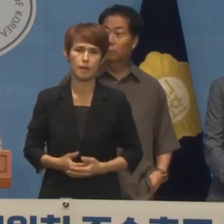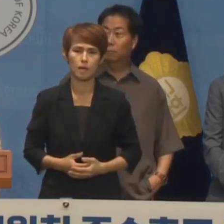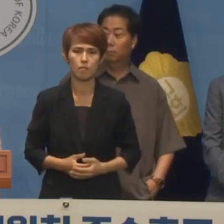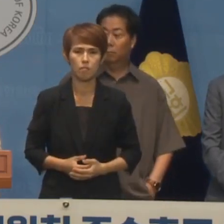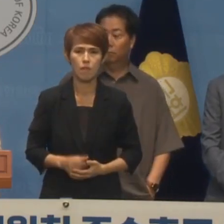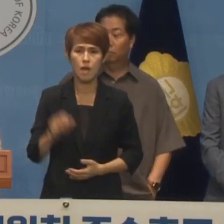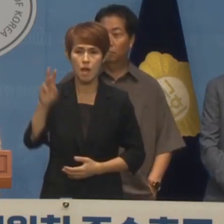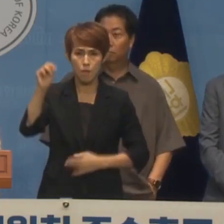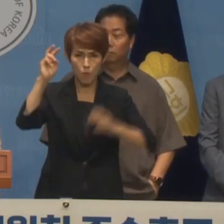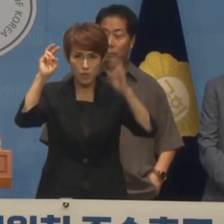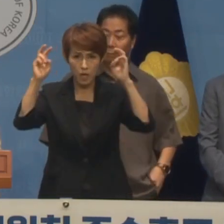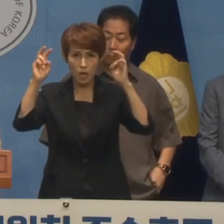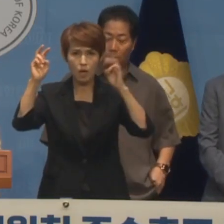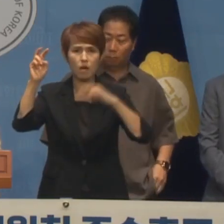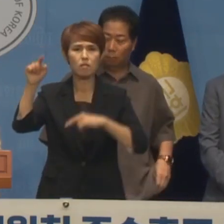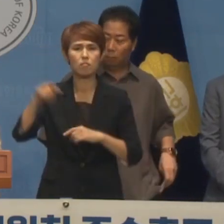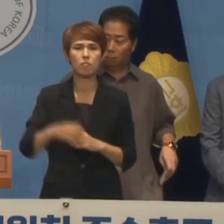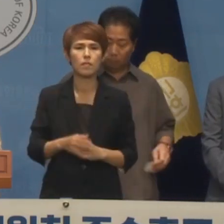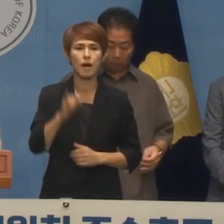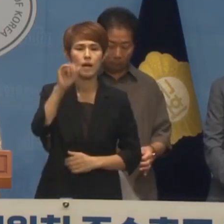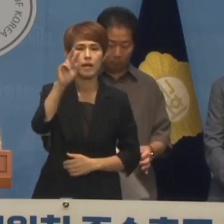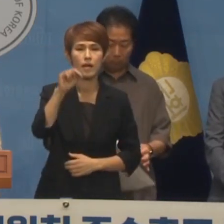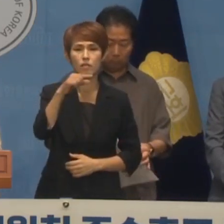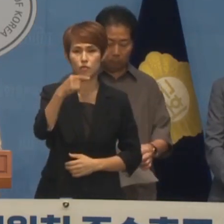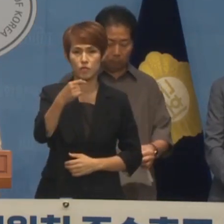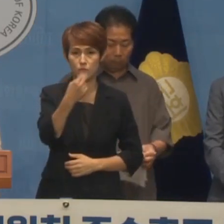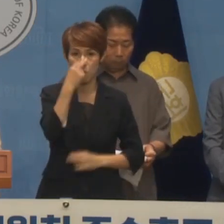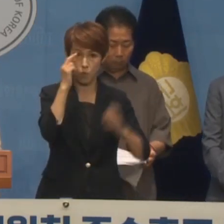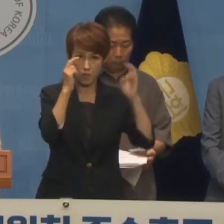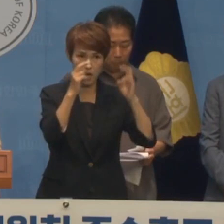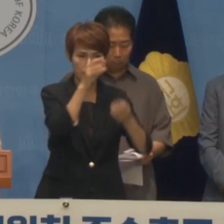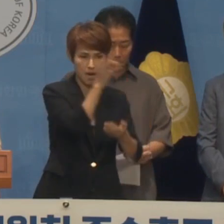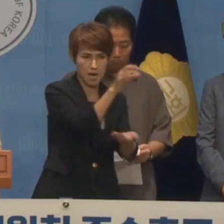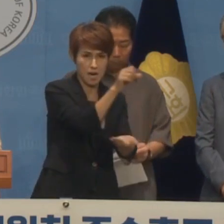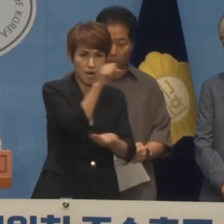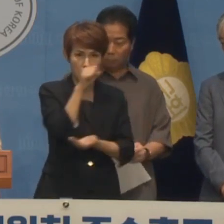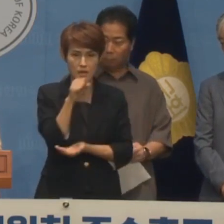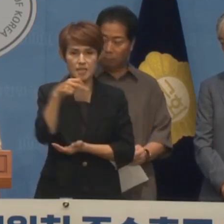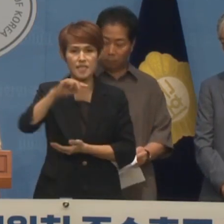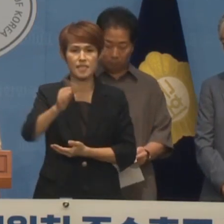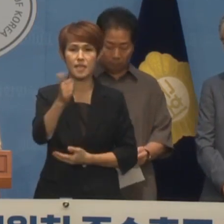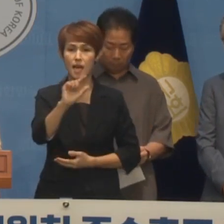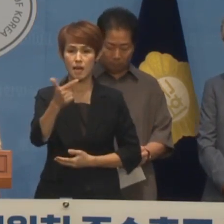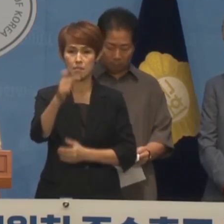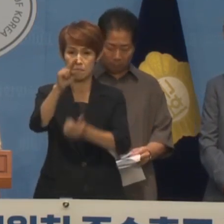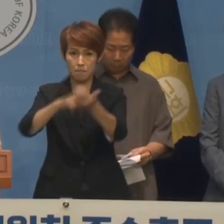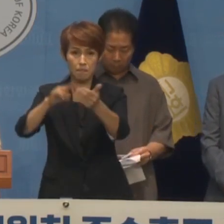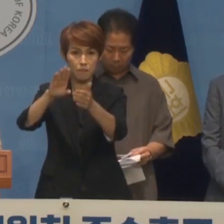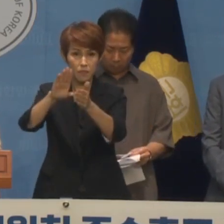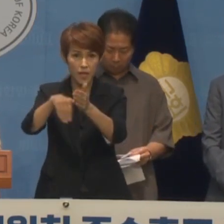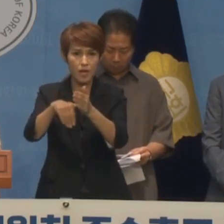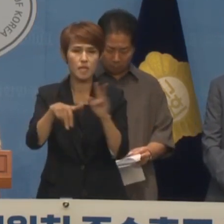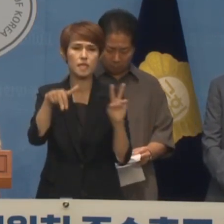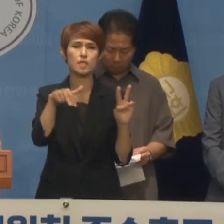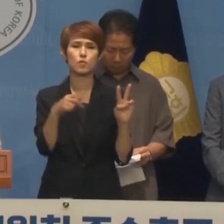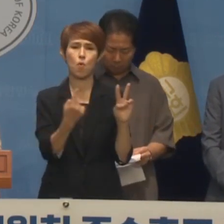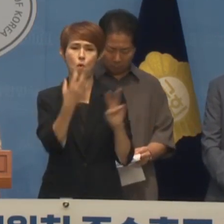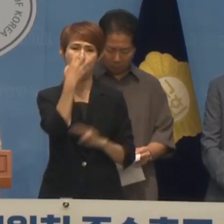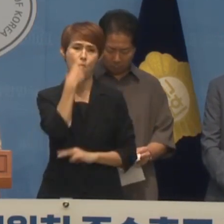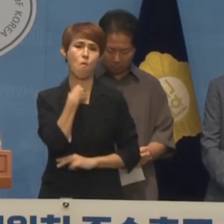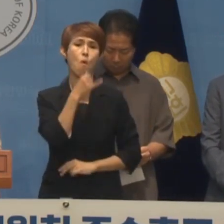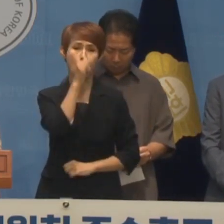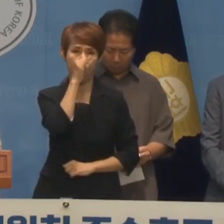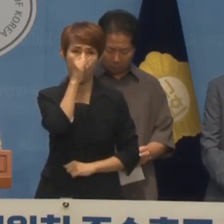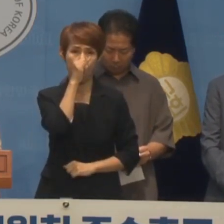MBK는 ING 생명을 인수하여 신한금융지주에 매각하는 과정에서 2조 원 이상의 수익을